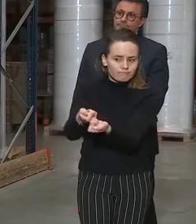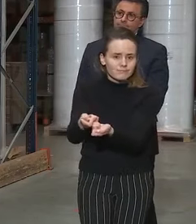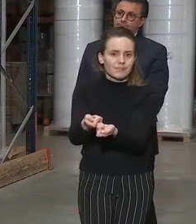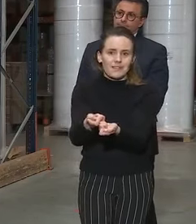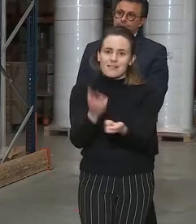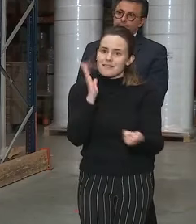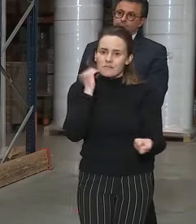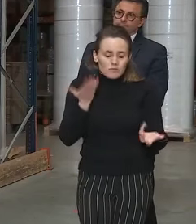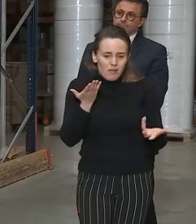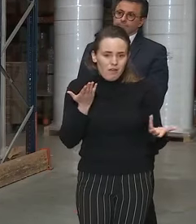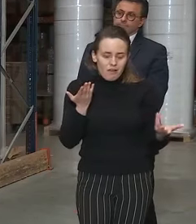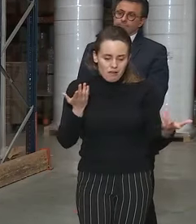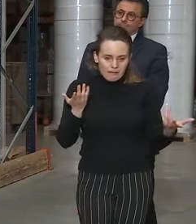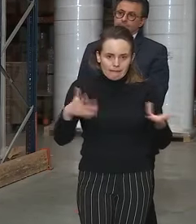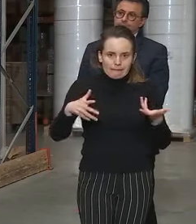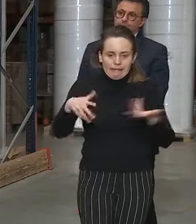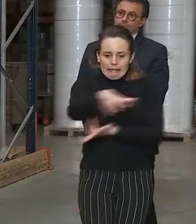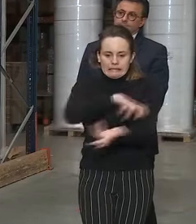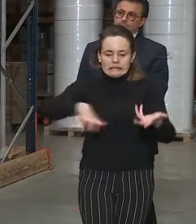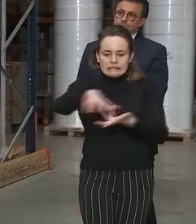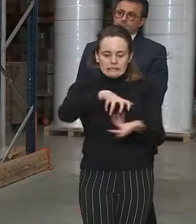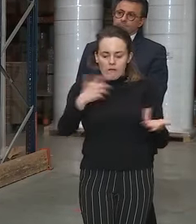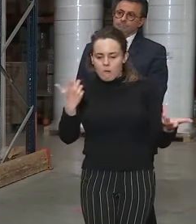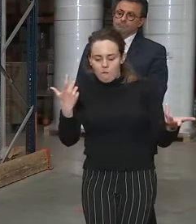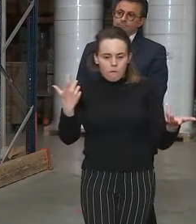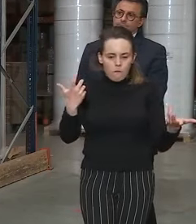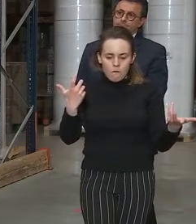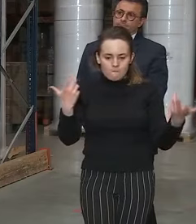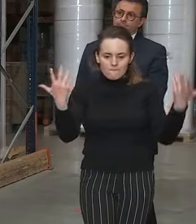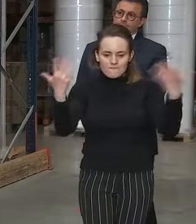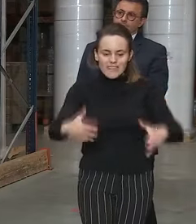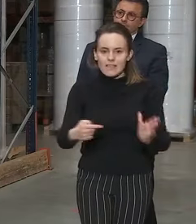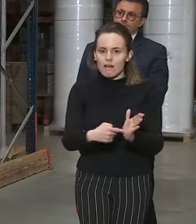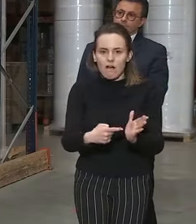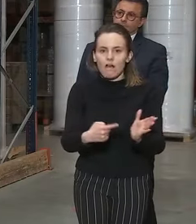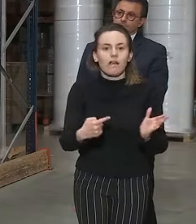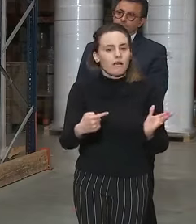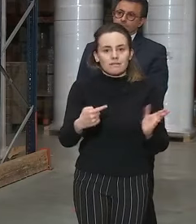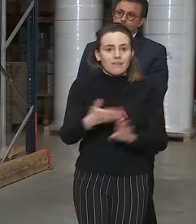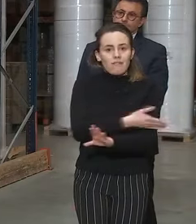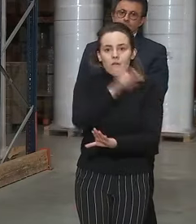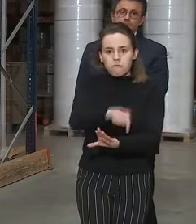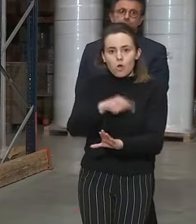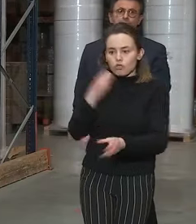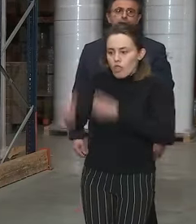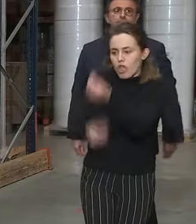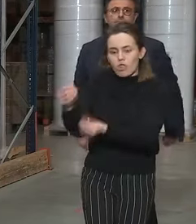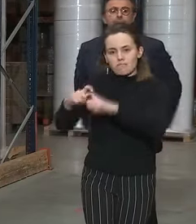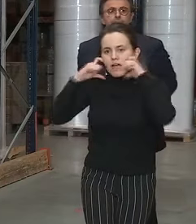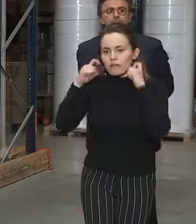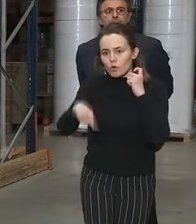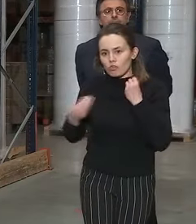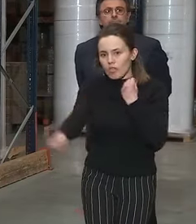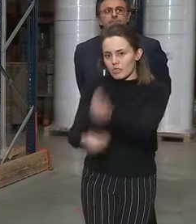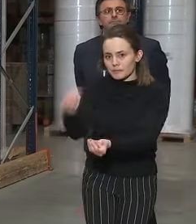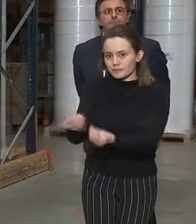crise aiguë, plus on devra accompagner cette sortie de crise aiguë d'une capacité à équiper. Vous avez fustigé les choix passés. Est-ce que vous